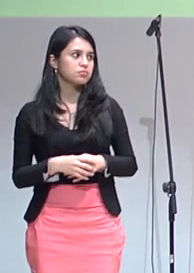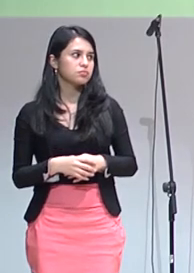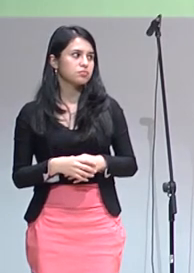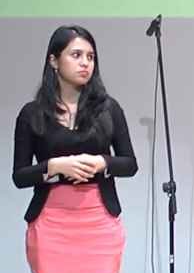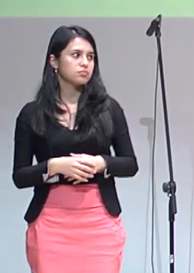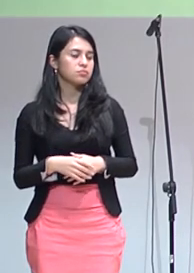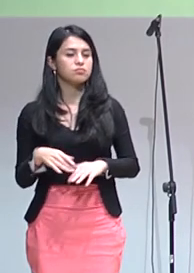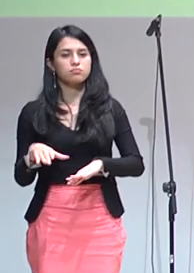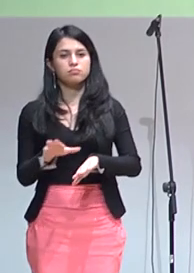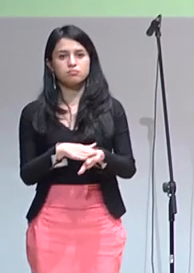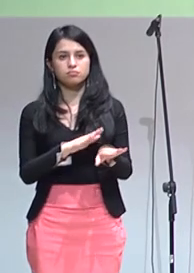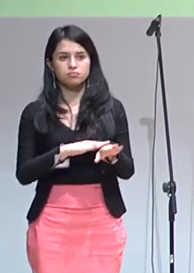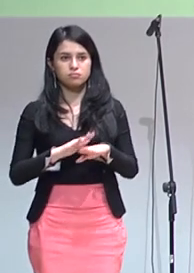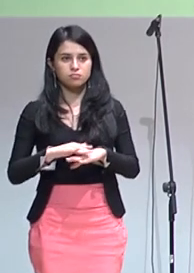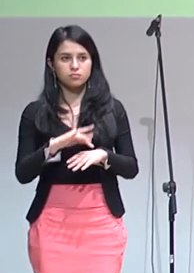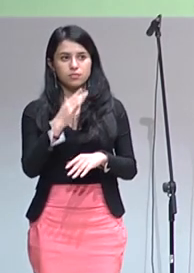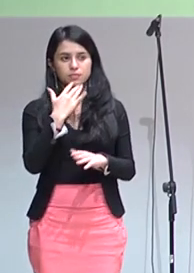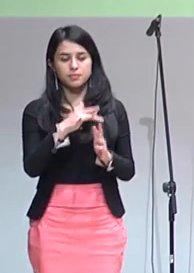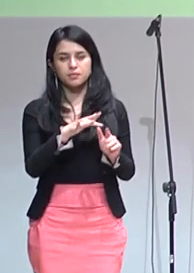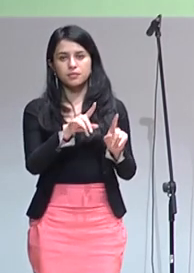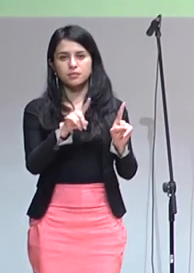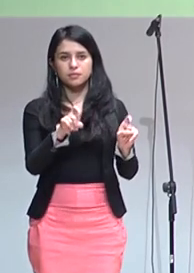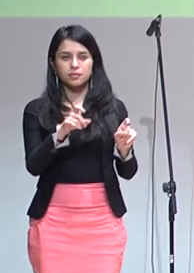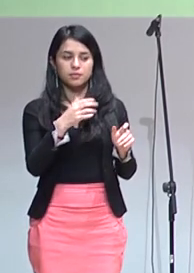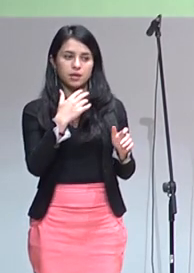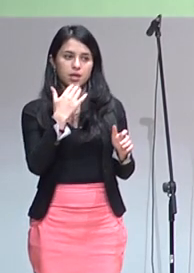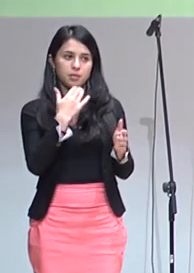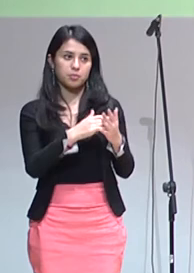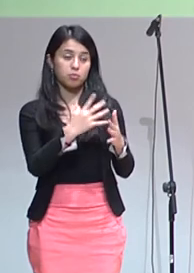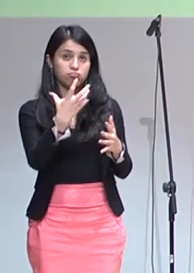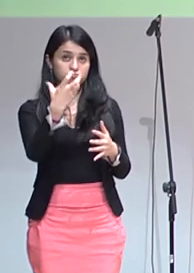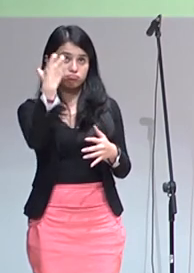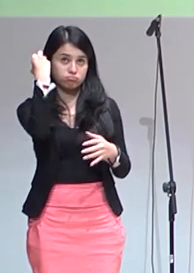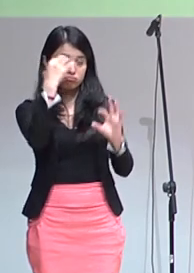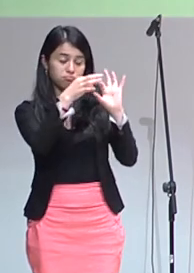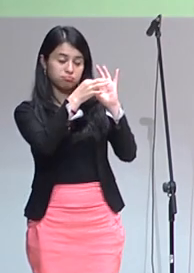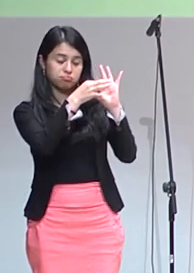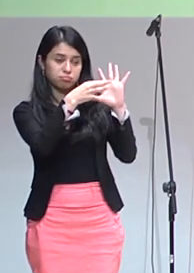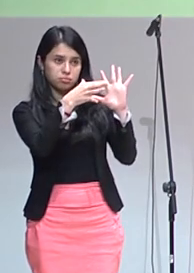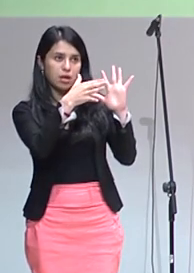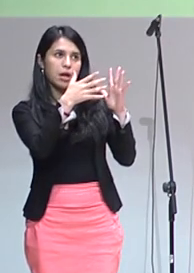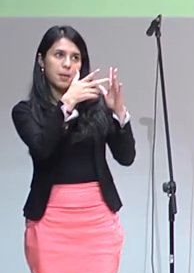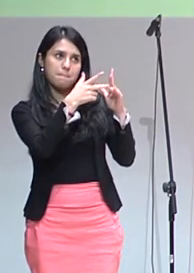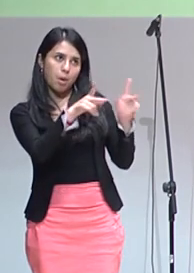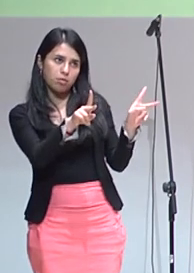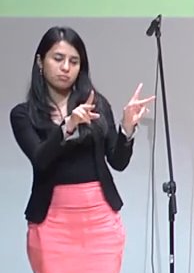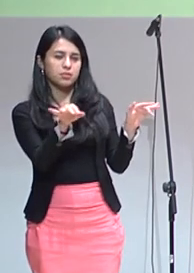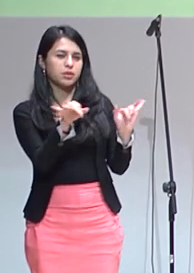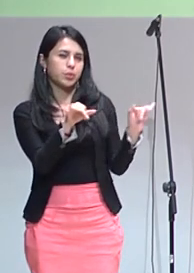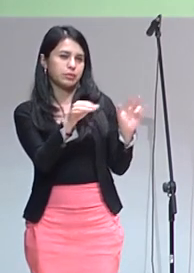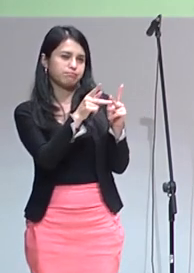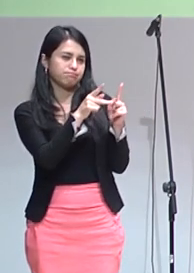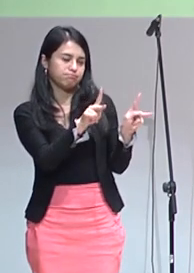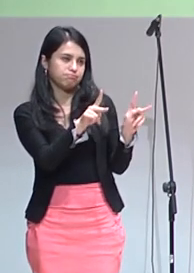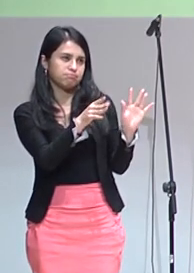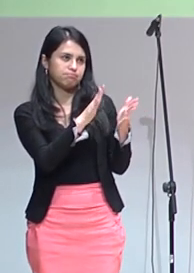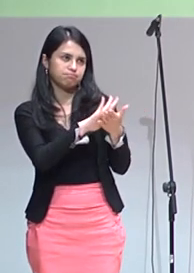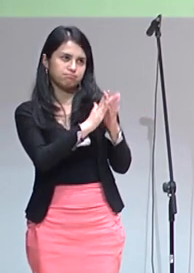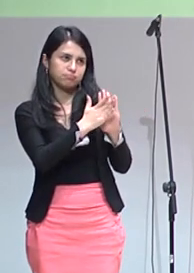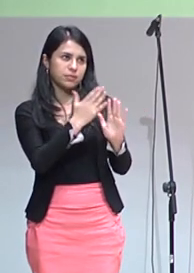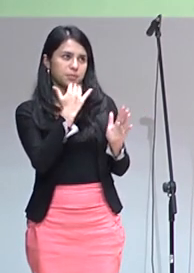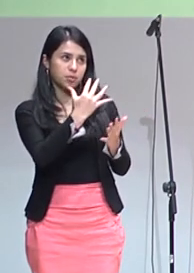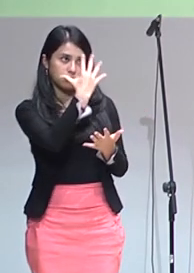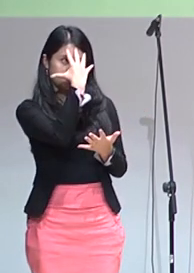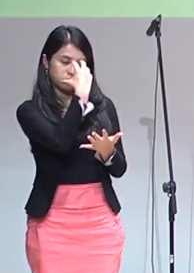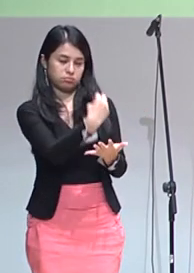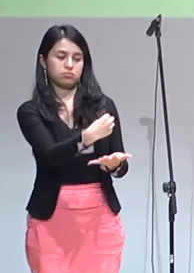Álvaro Gómez, ¿no?, que decía el divorcio amistoso con el pasado. O sea, de lo que debemos divorciarnos y desaprender,